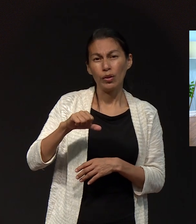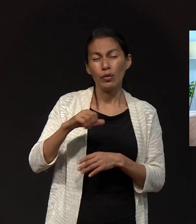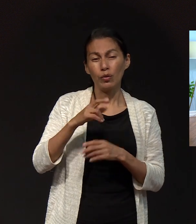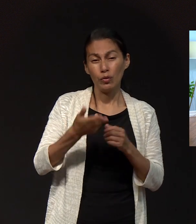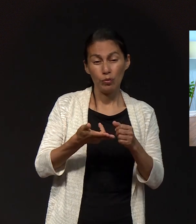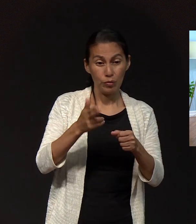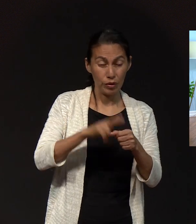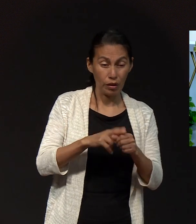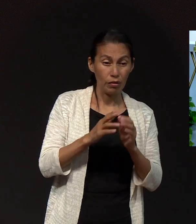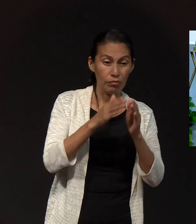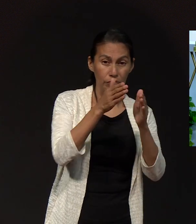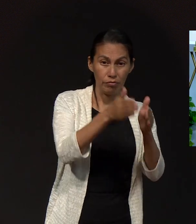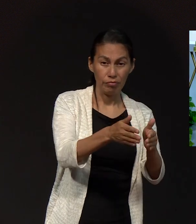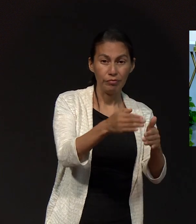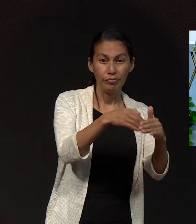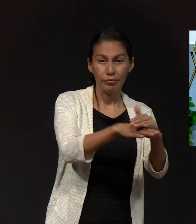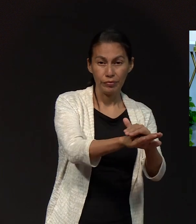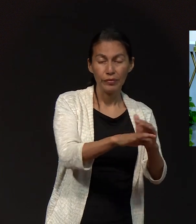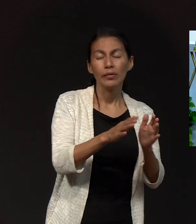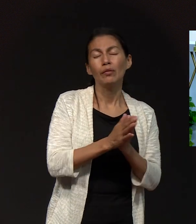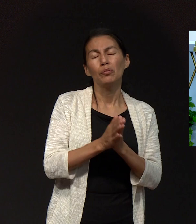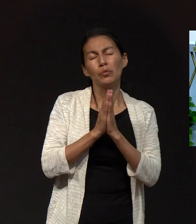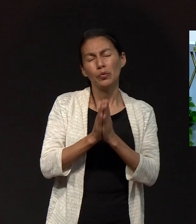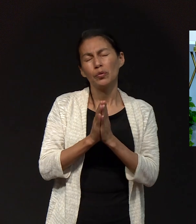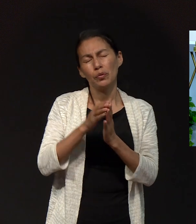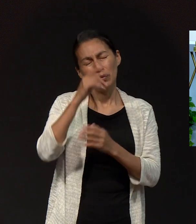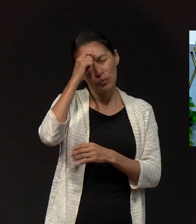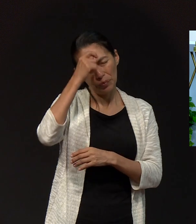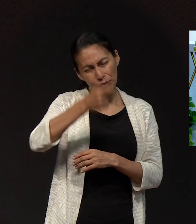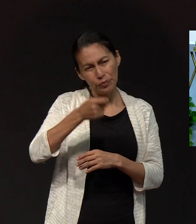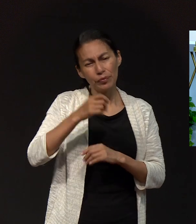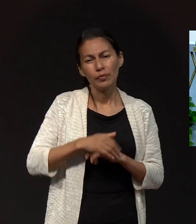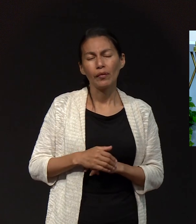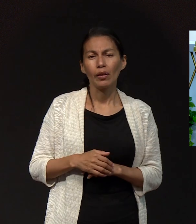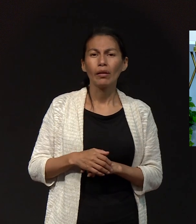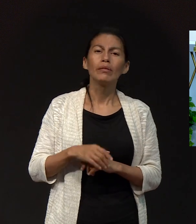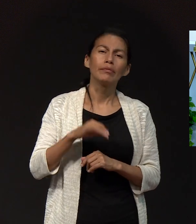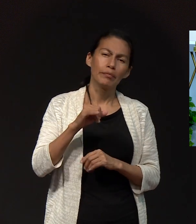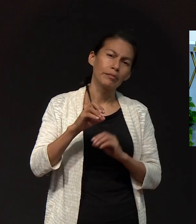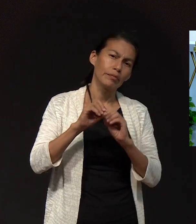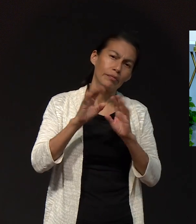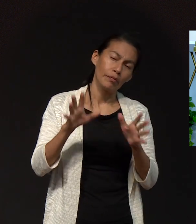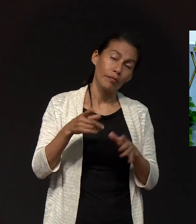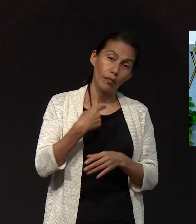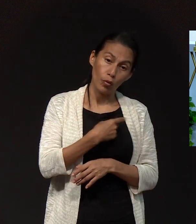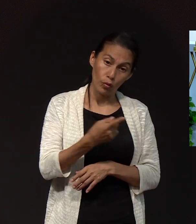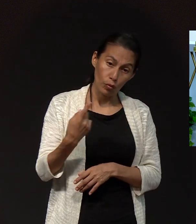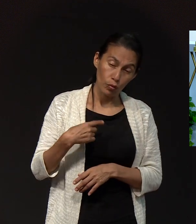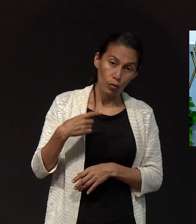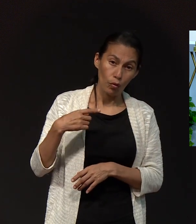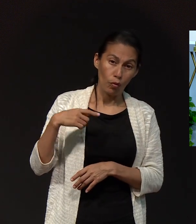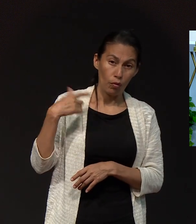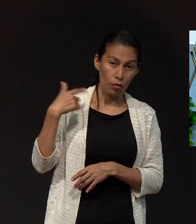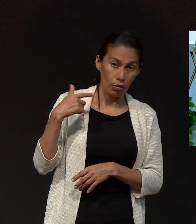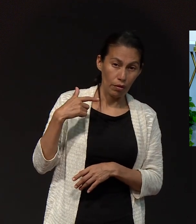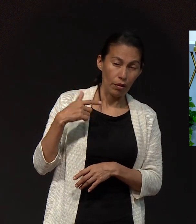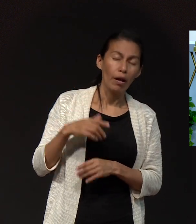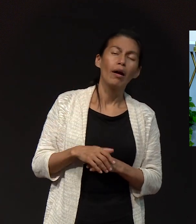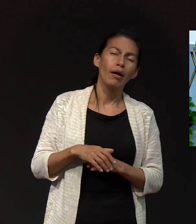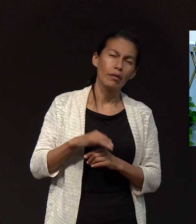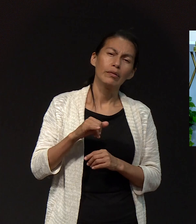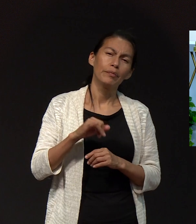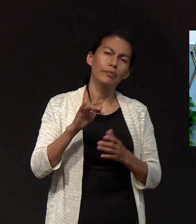delicada Muchas gracias Les estamos mirando Desde Guadalajara Un abrazo Para ti Soledad Y no